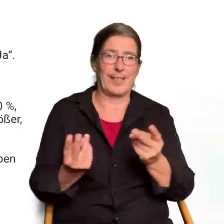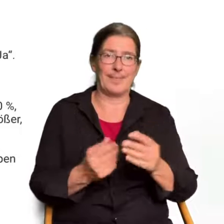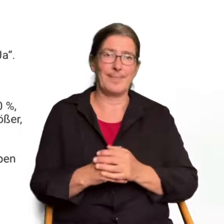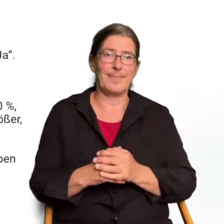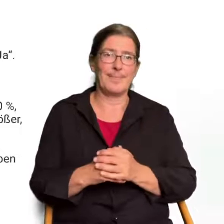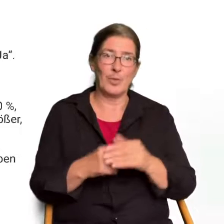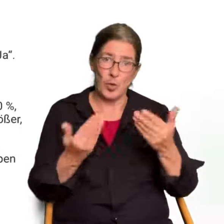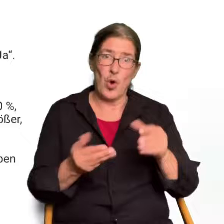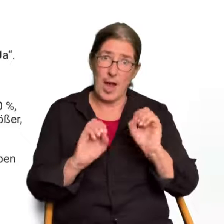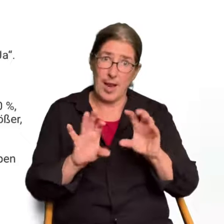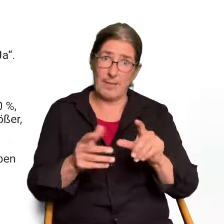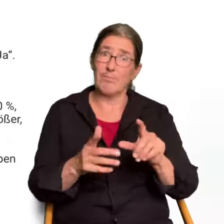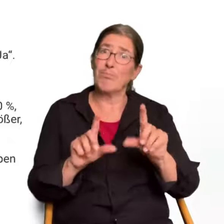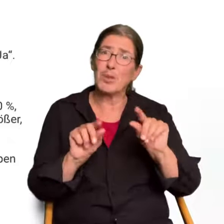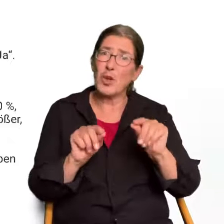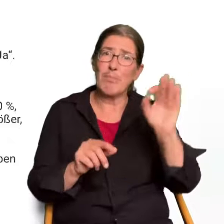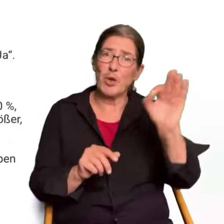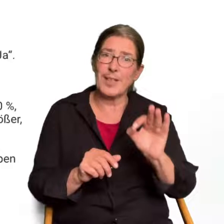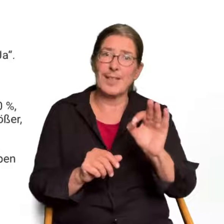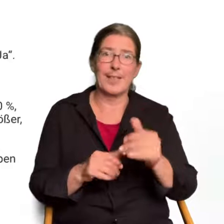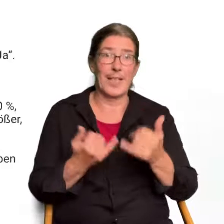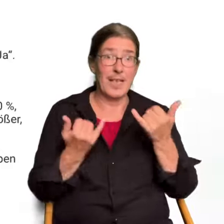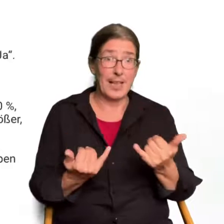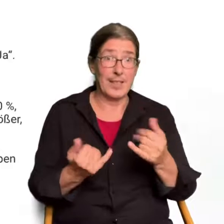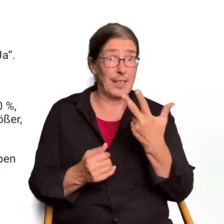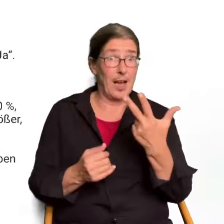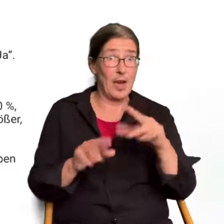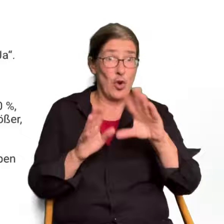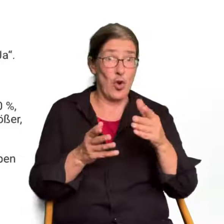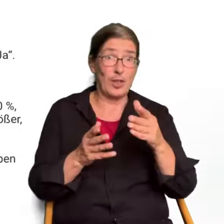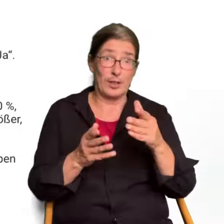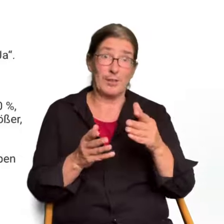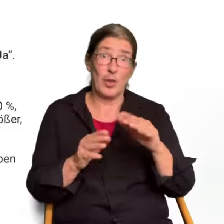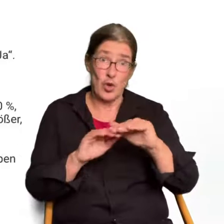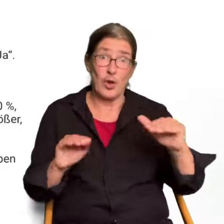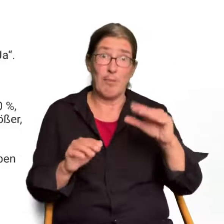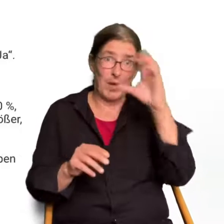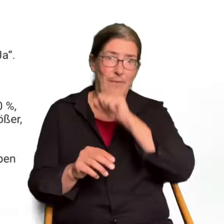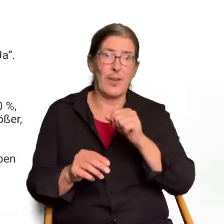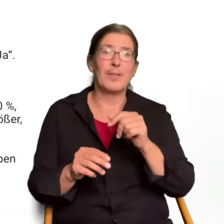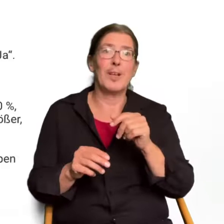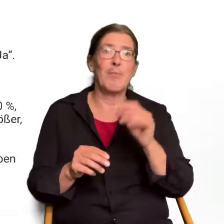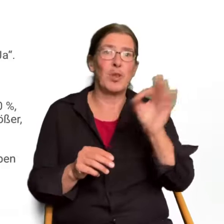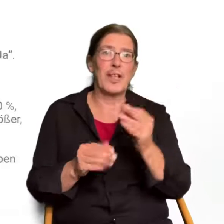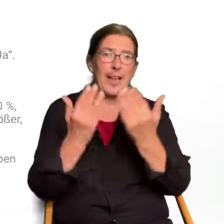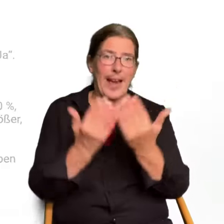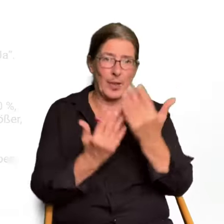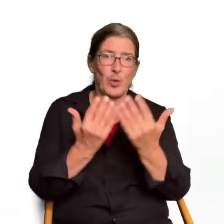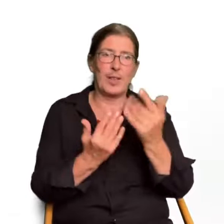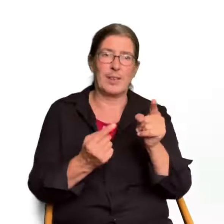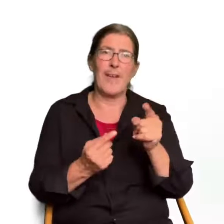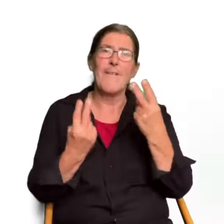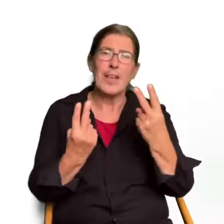soweit zu der Erklärung was Prozent sind und jetzt kommen wir zu den drei Grundbegriffen der Prozentrechnung das